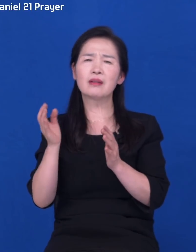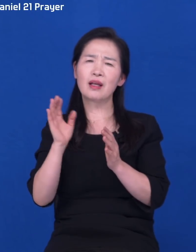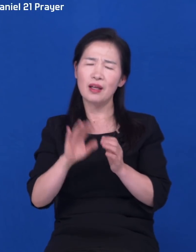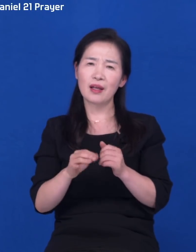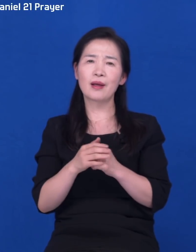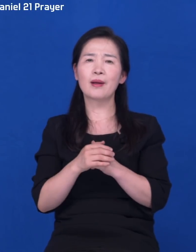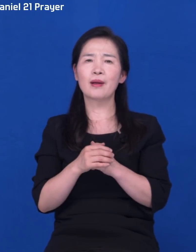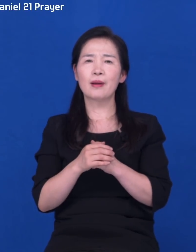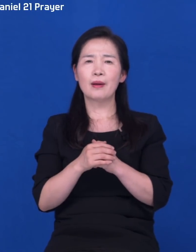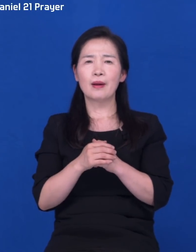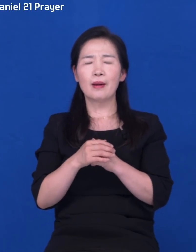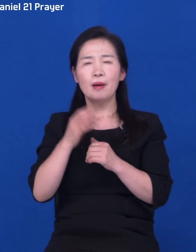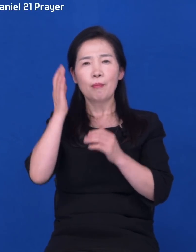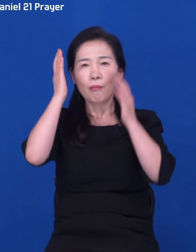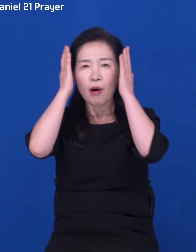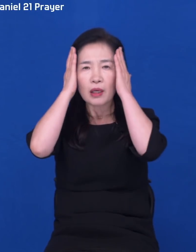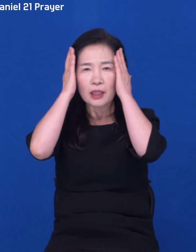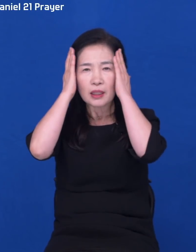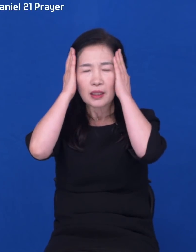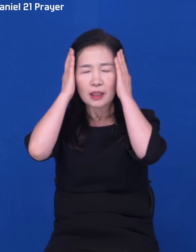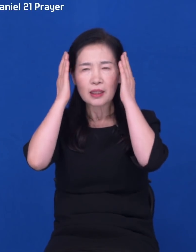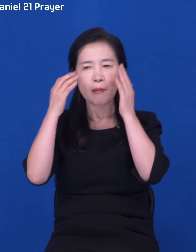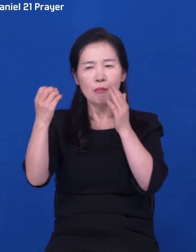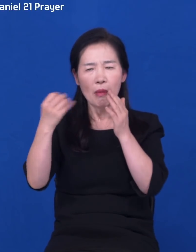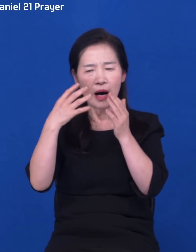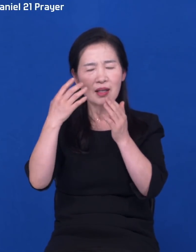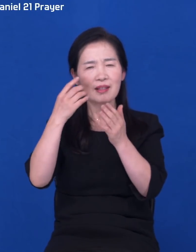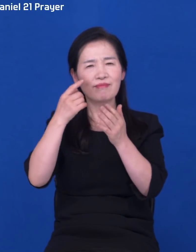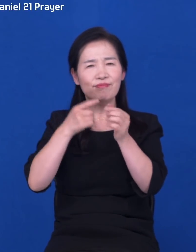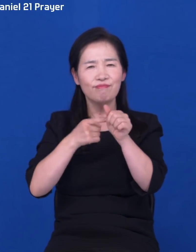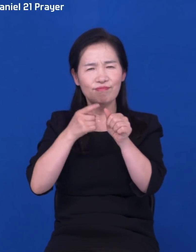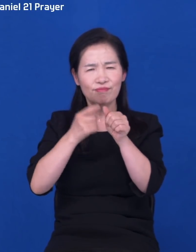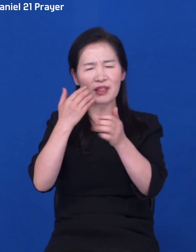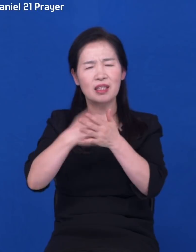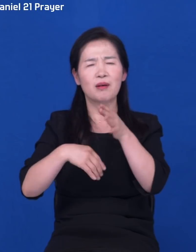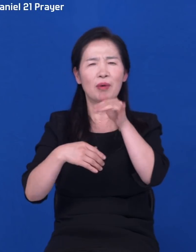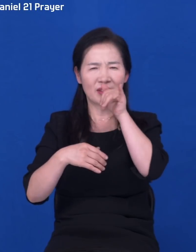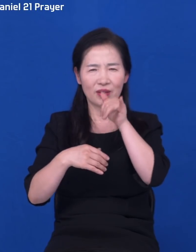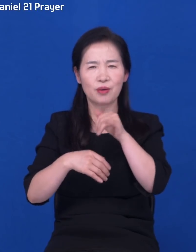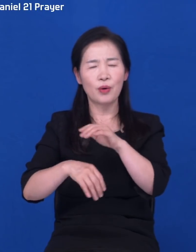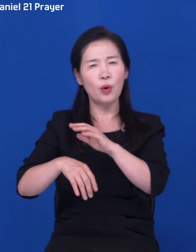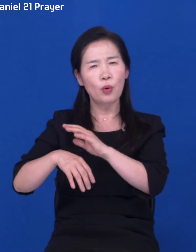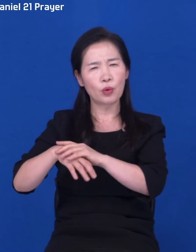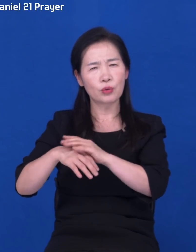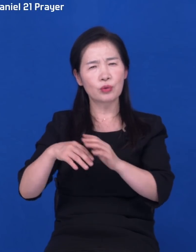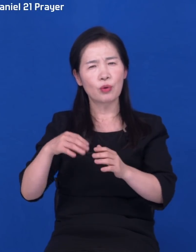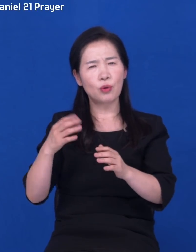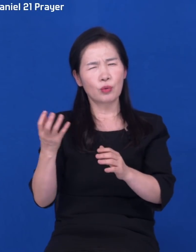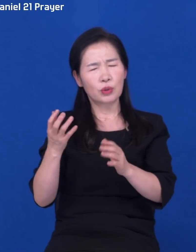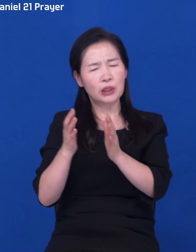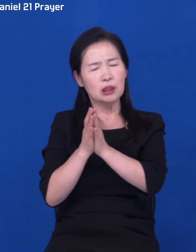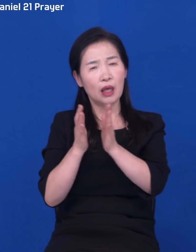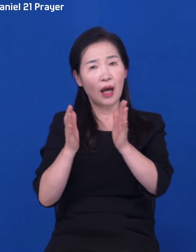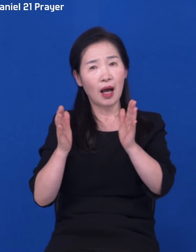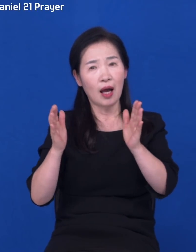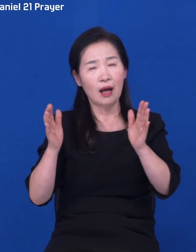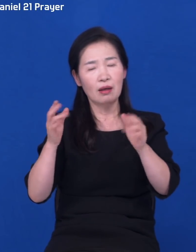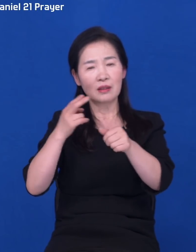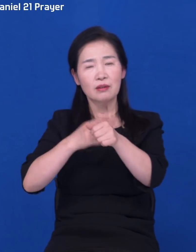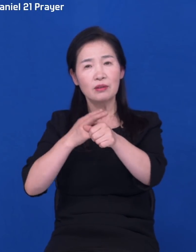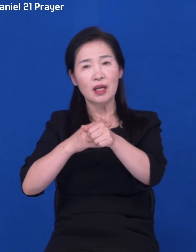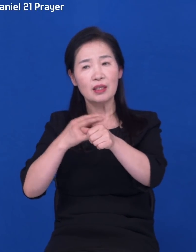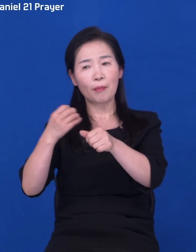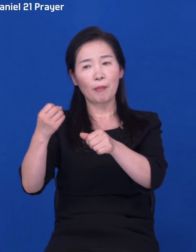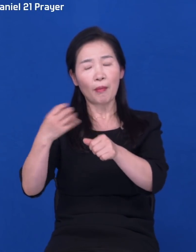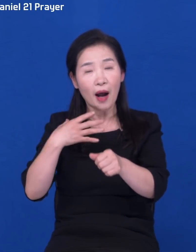그 머릿속에는 그게 남아 있었나 봐요. 오른쪽 통증이 시작되자마자 선생님이 말했던 그것들이 다 나한테